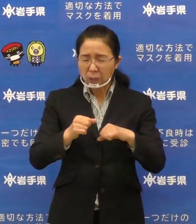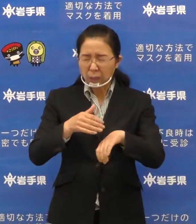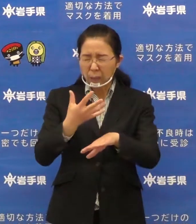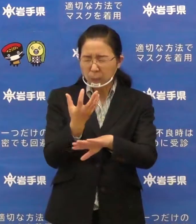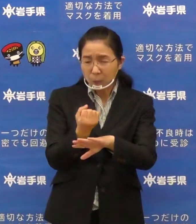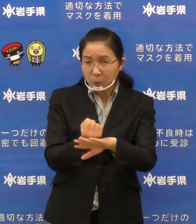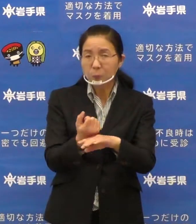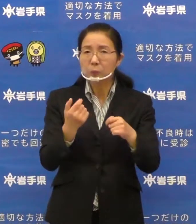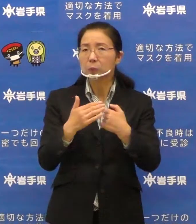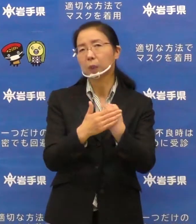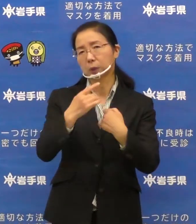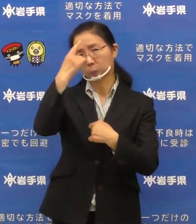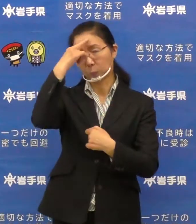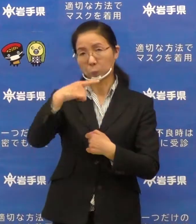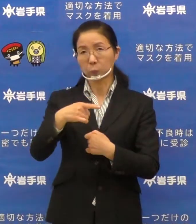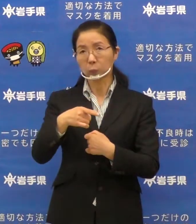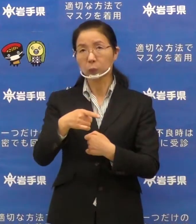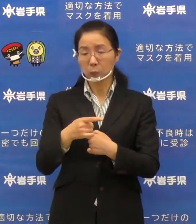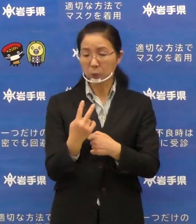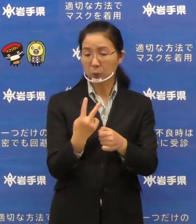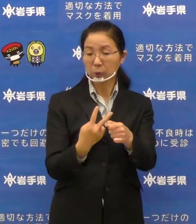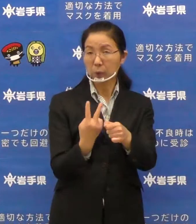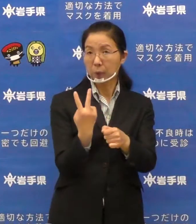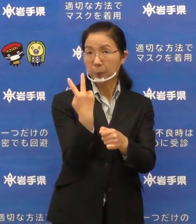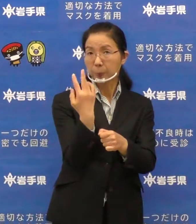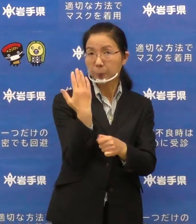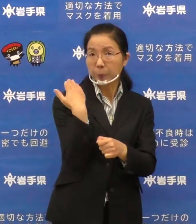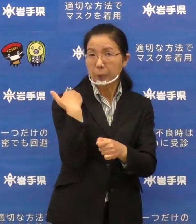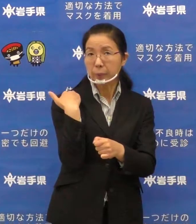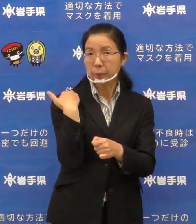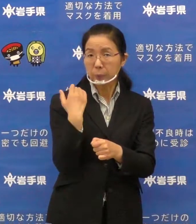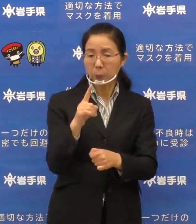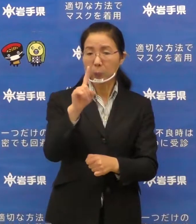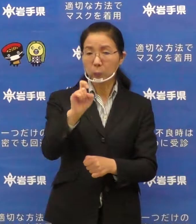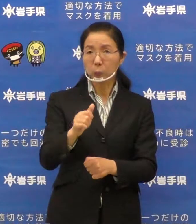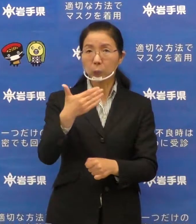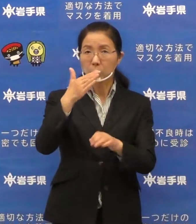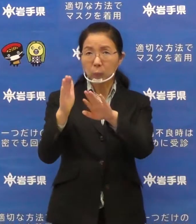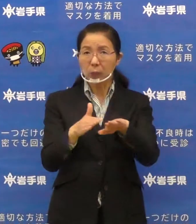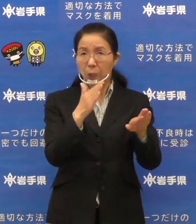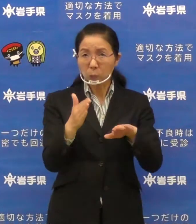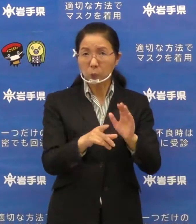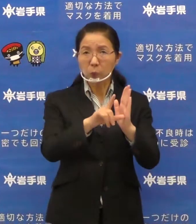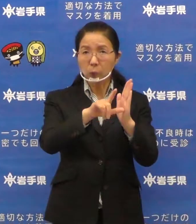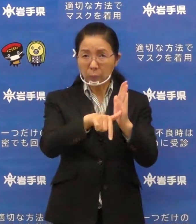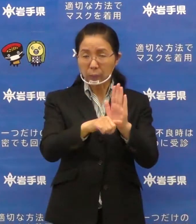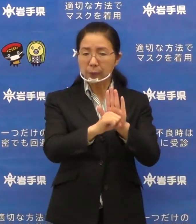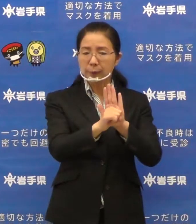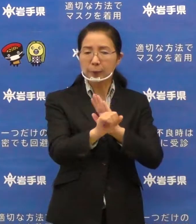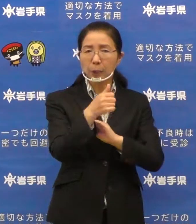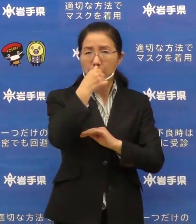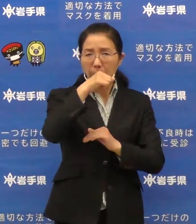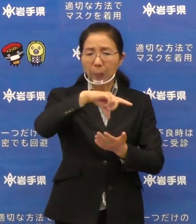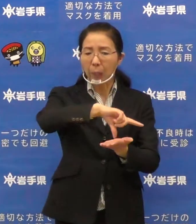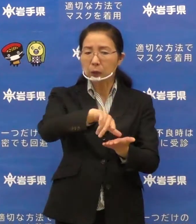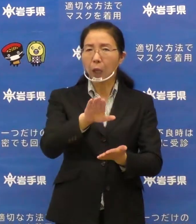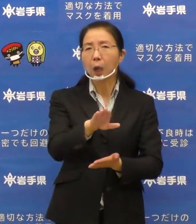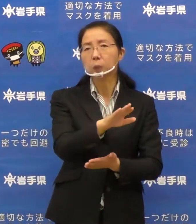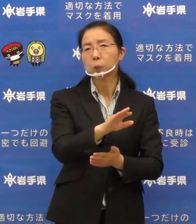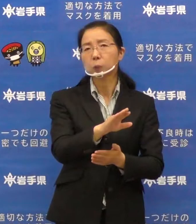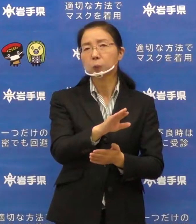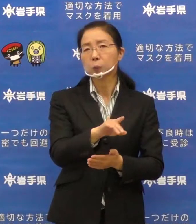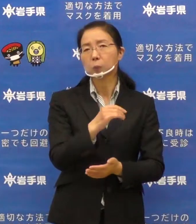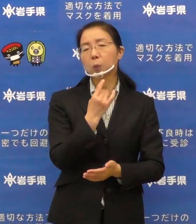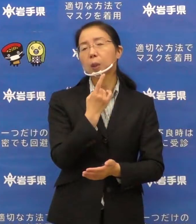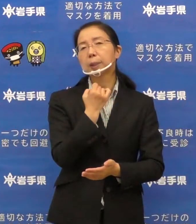思います。2年前の台風19号の時に、その成果あった地域もあったと思